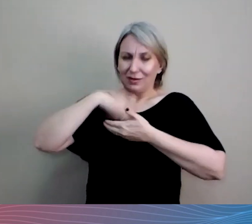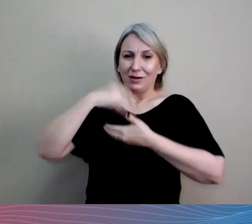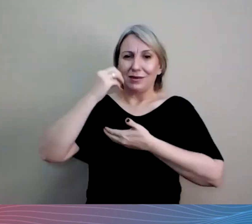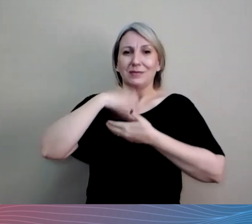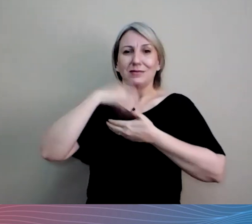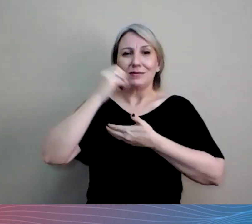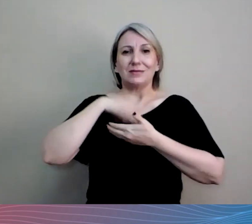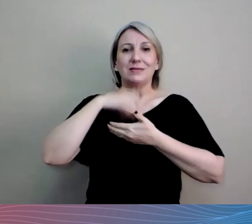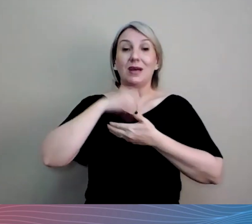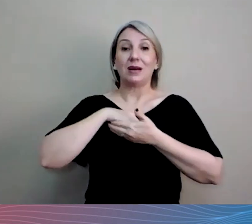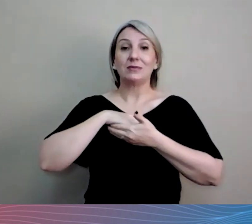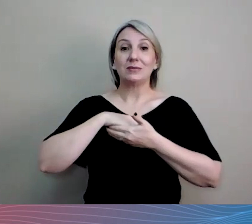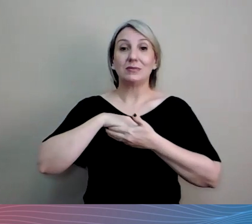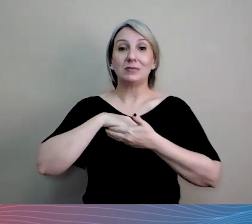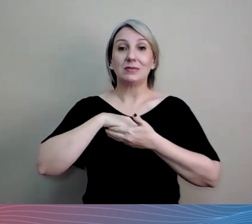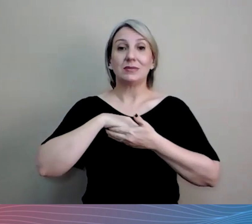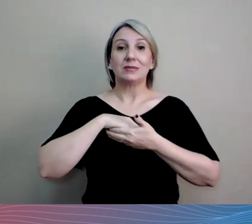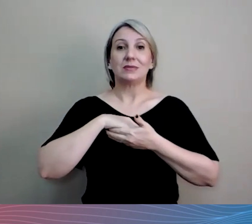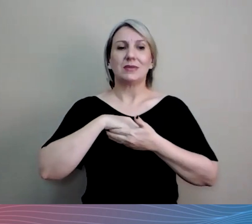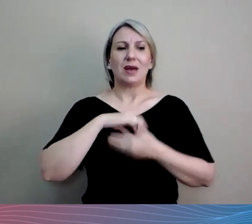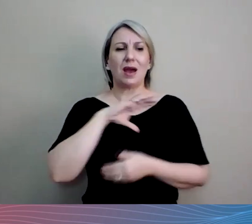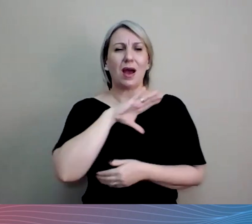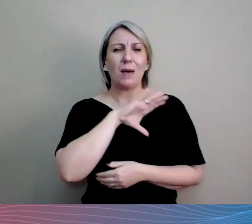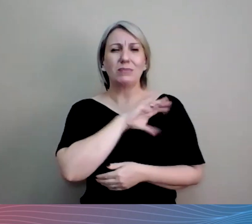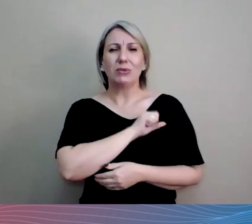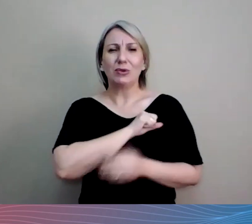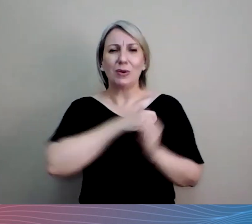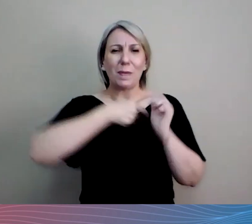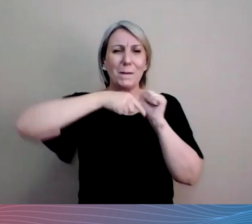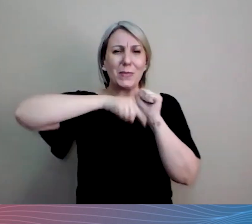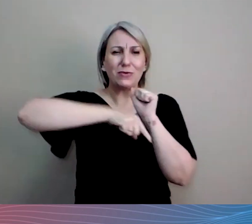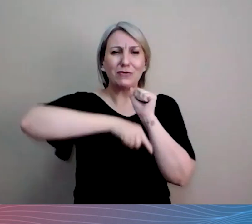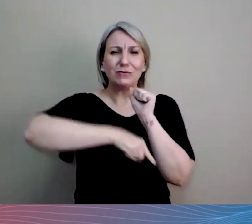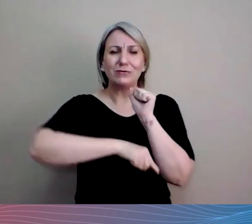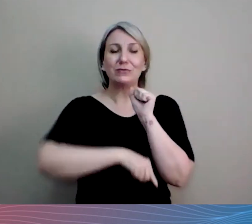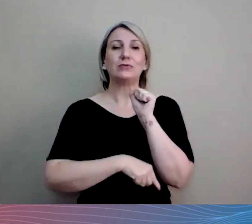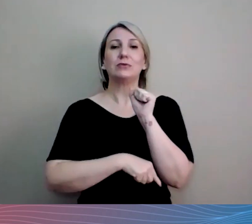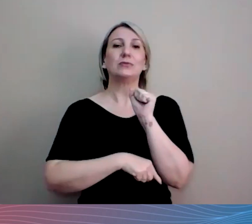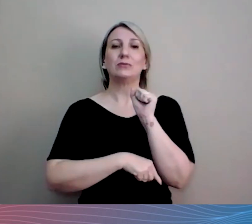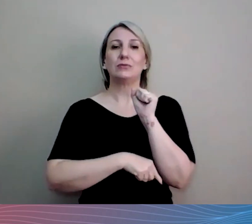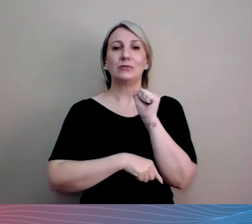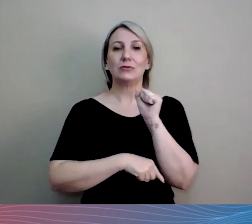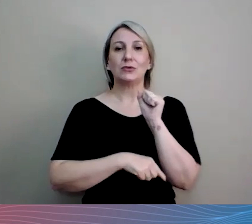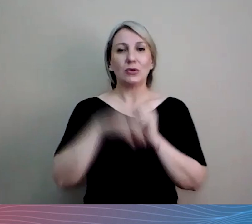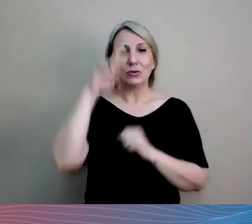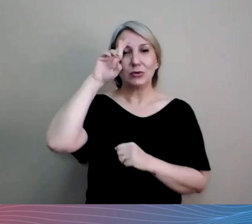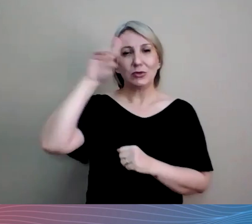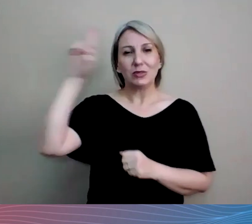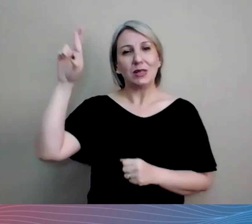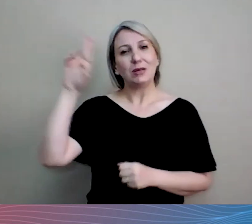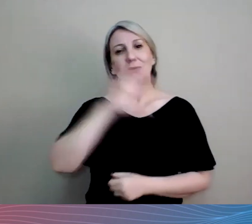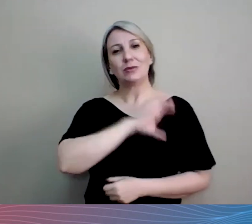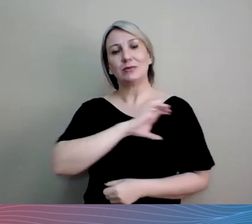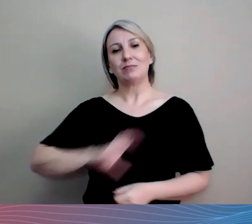ínfimas, né, íntimas das tuas entranhas, dos afetos, né,